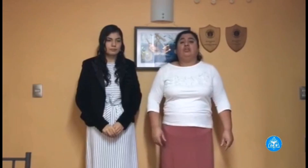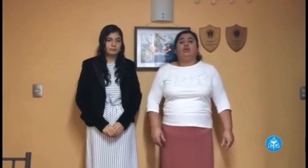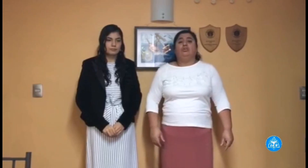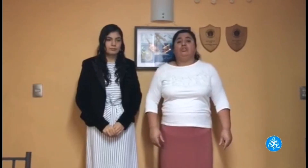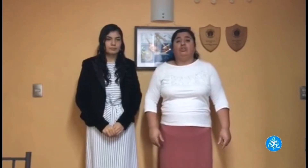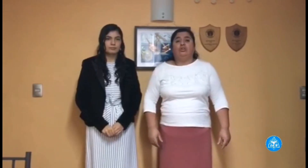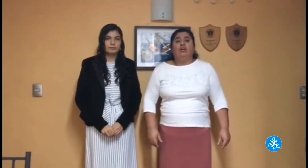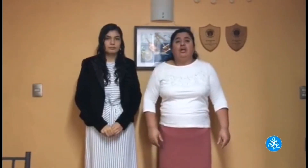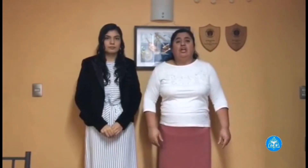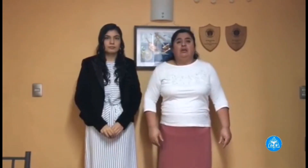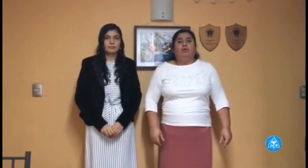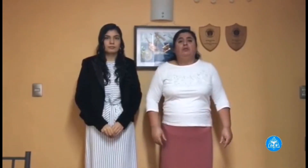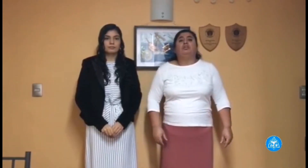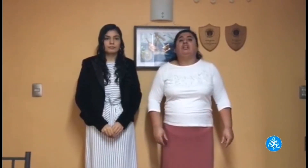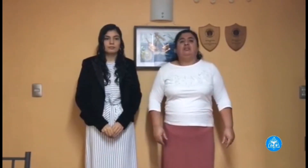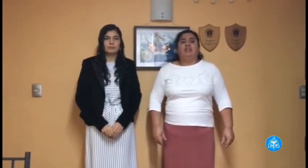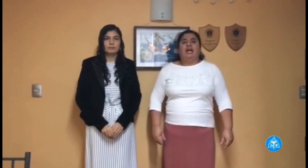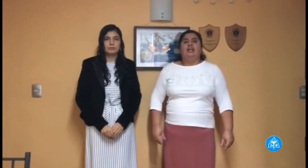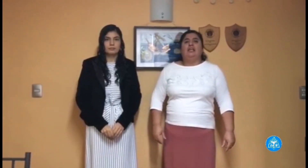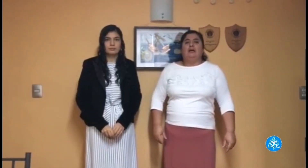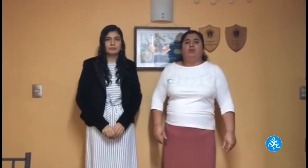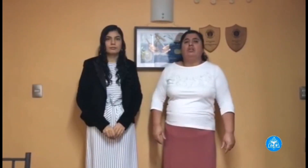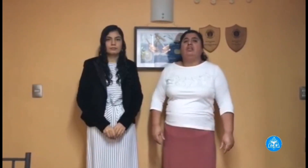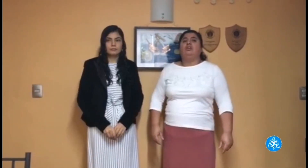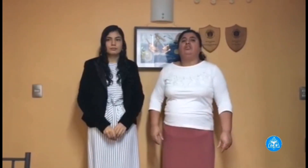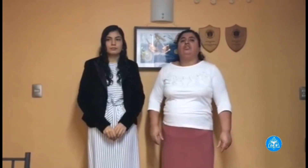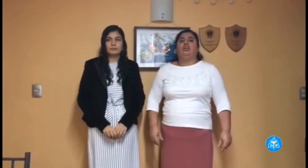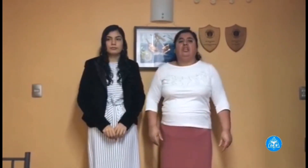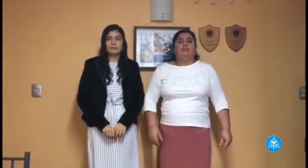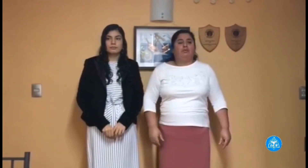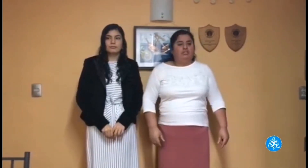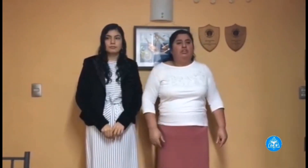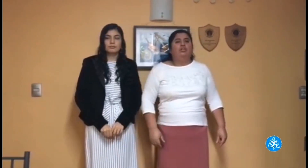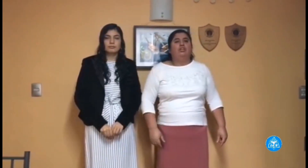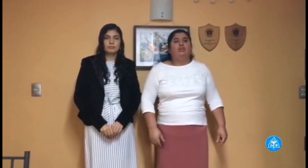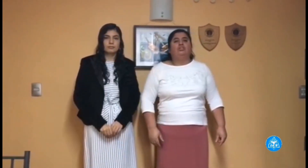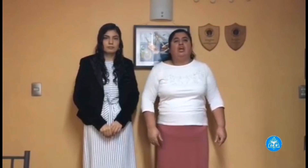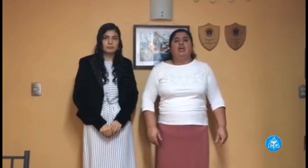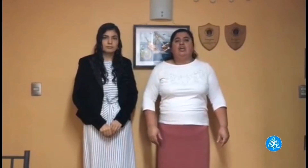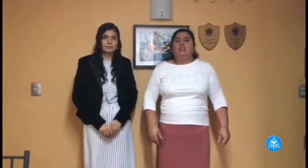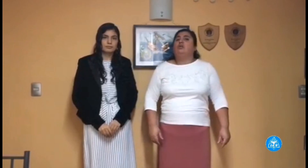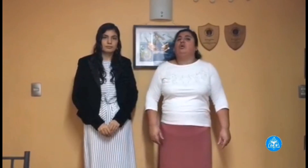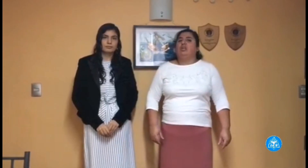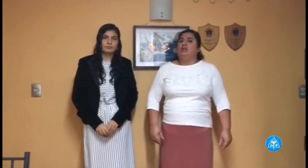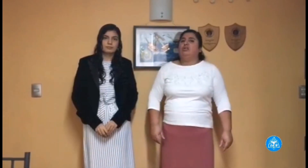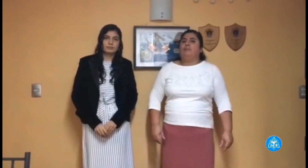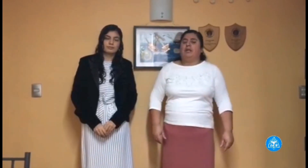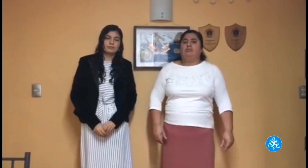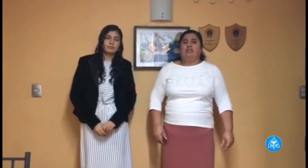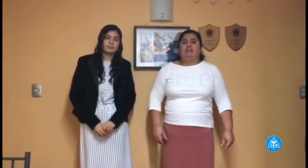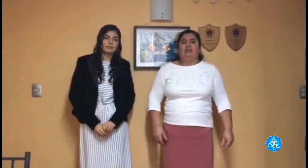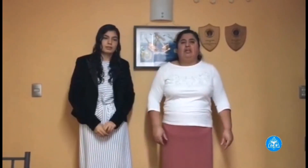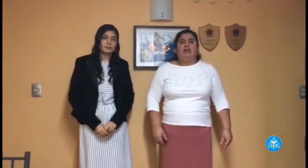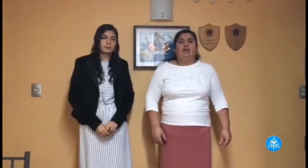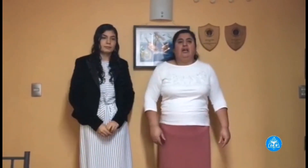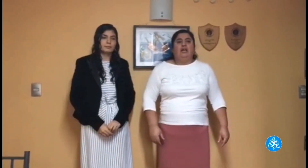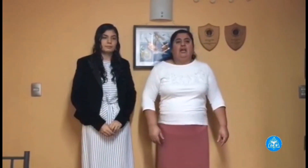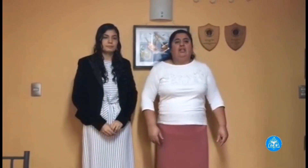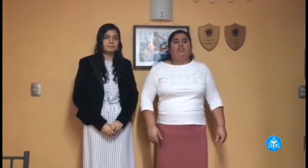sido con nosotros y podemos testificar del amor de Dios, de la provisión de Dios y del cuidado de Dios para nuestra vida. Esto